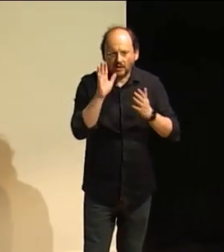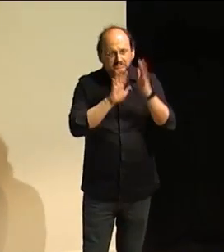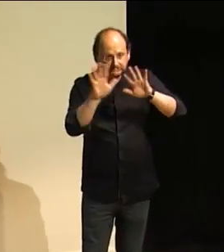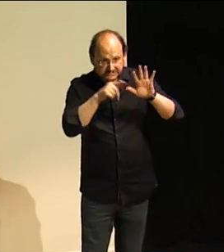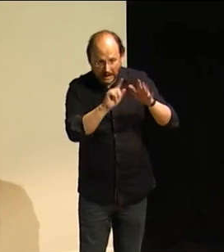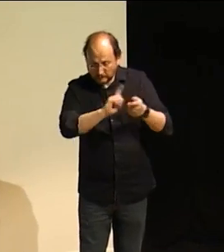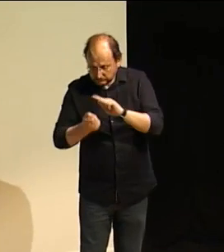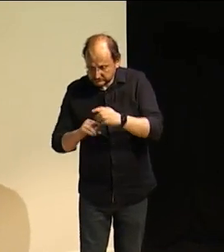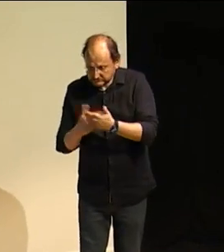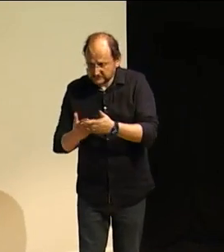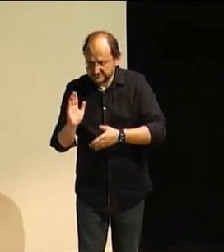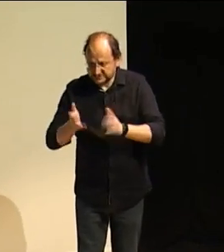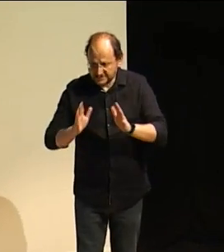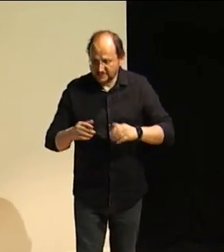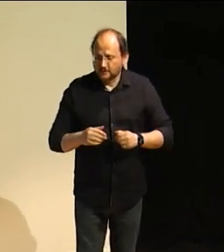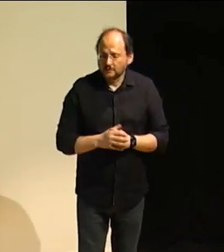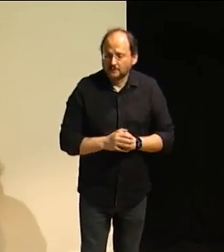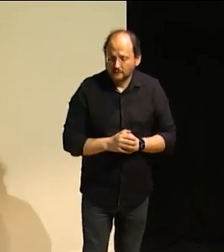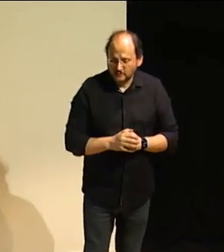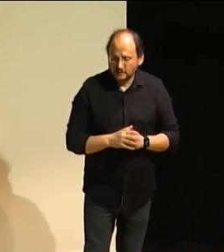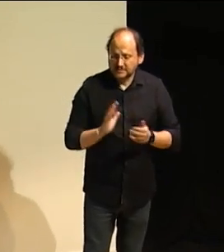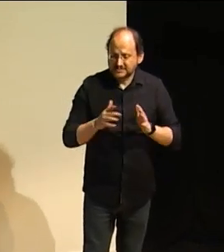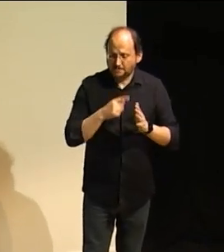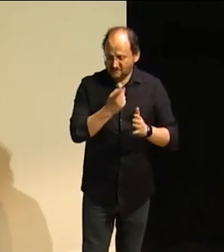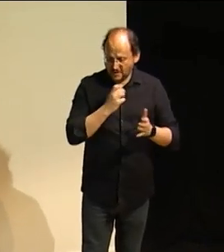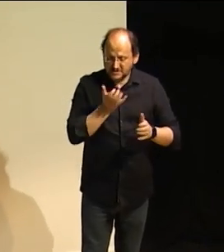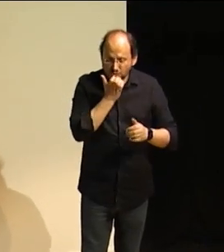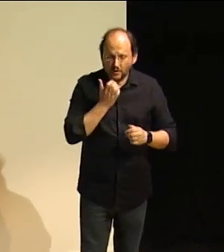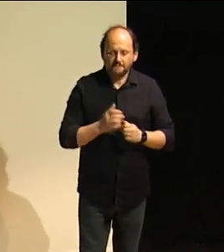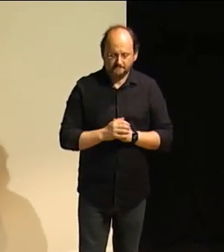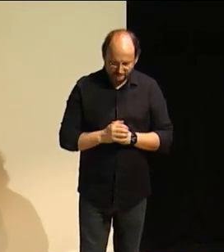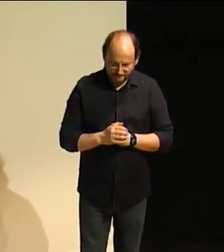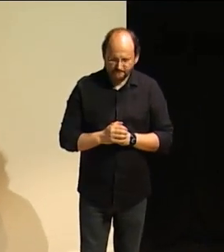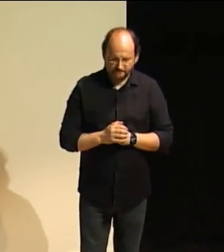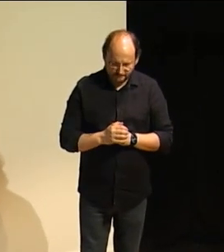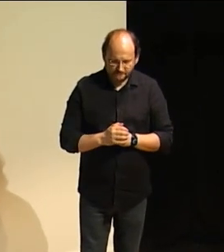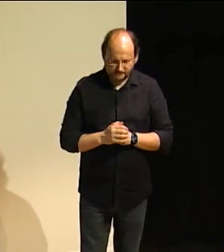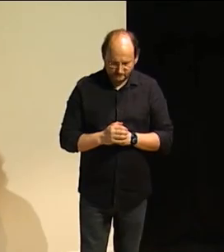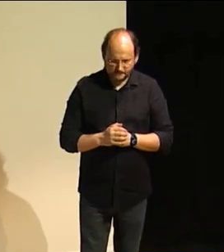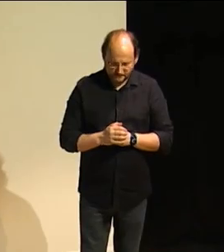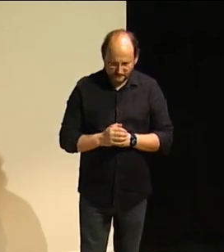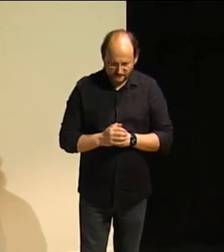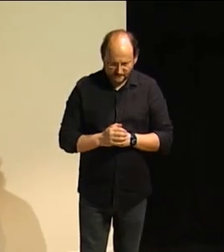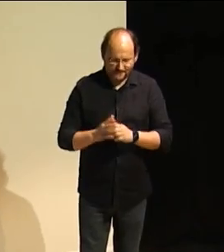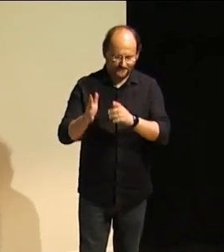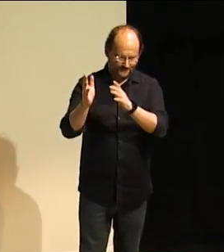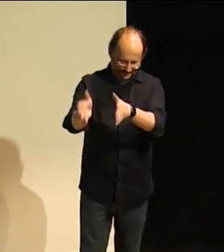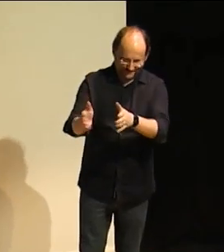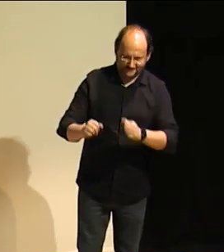que finalement le son est arrivé après et que le son aurait émergé parce qu'il